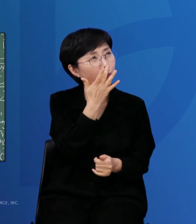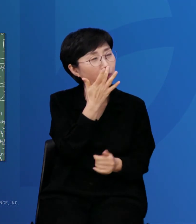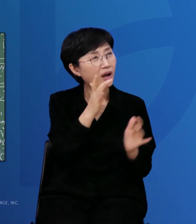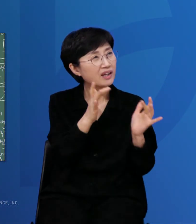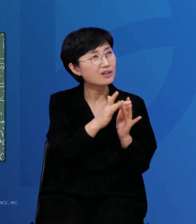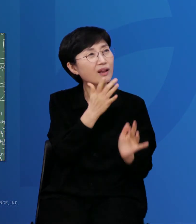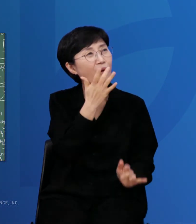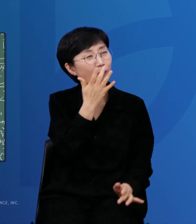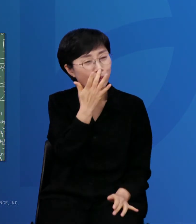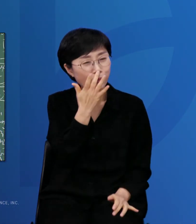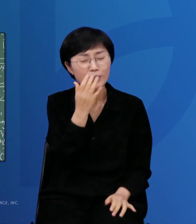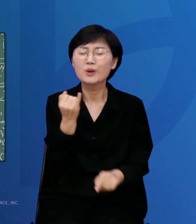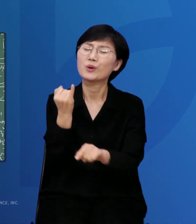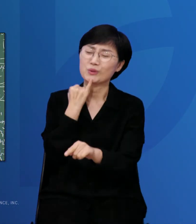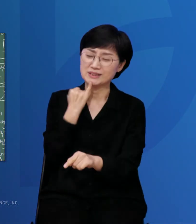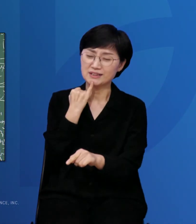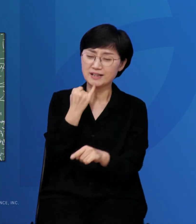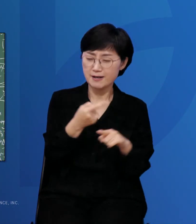아니에요.